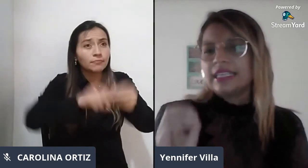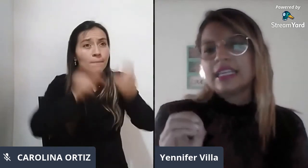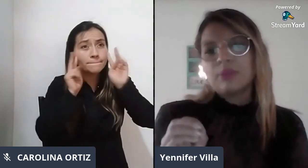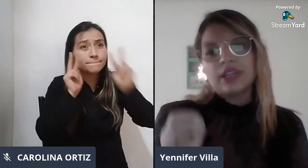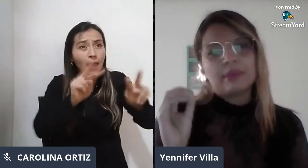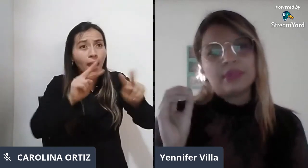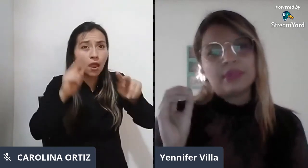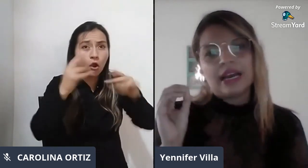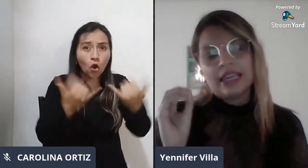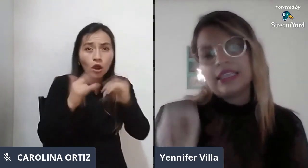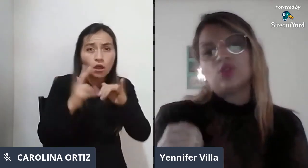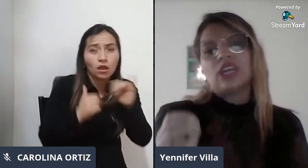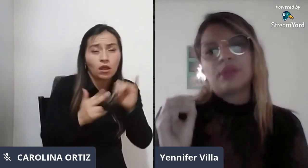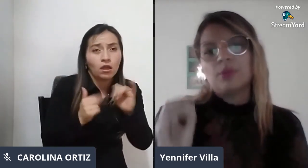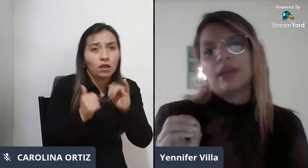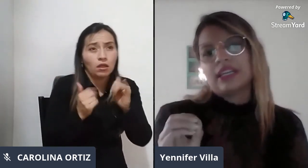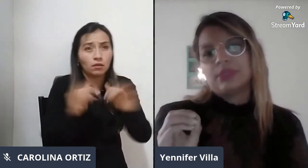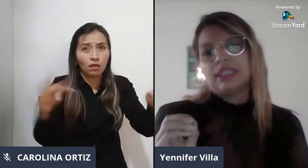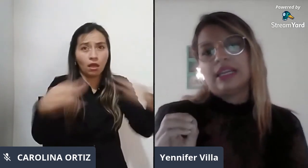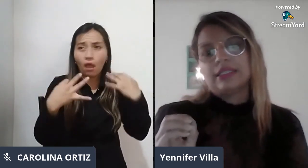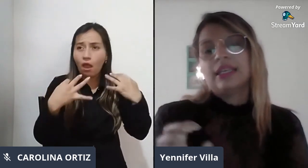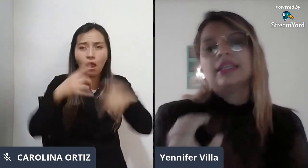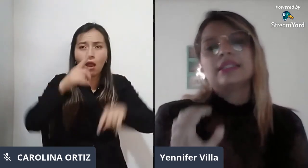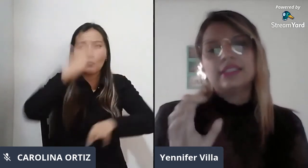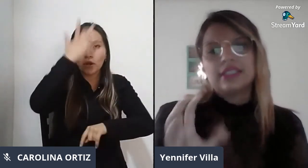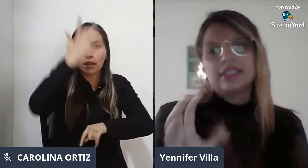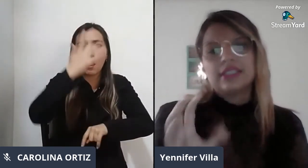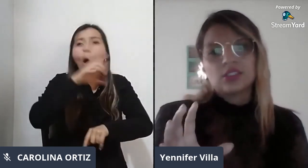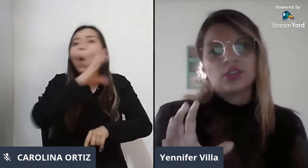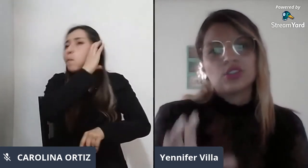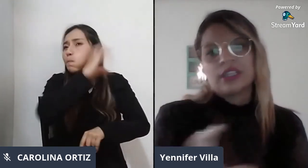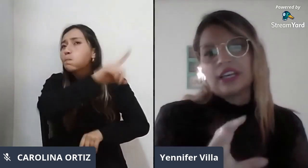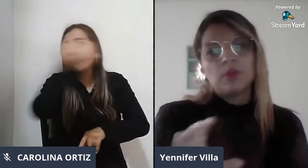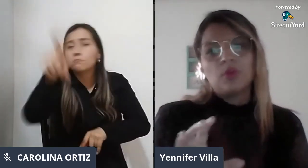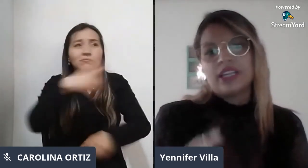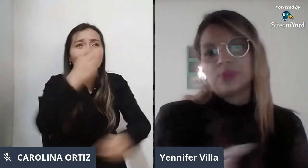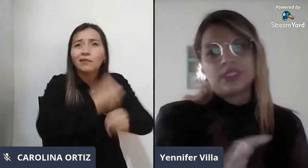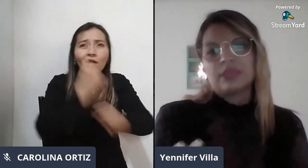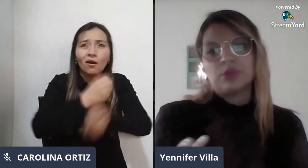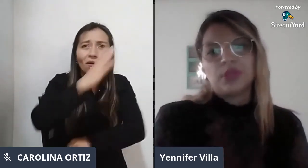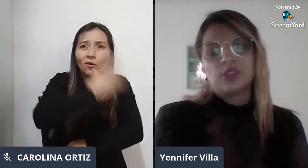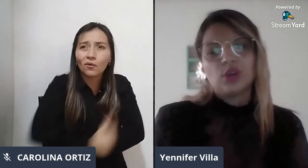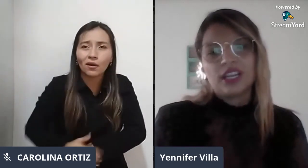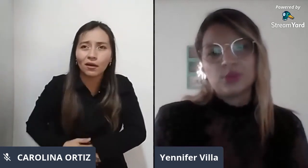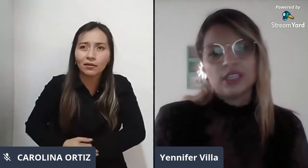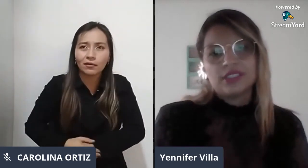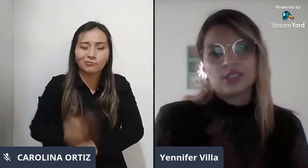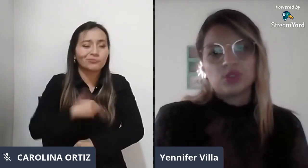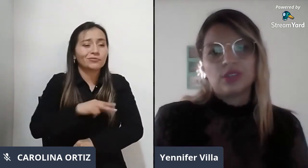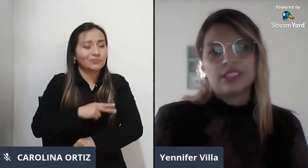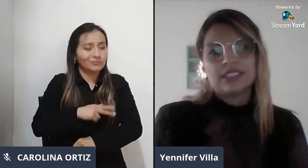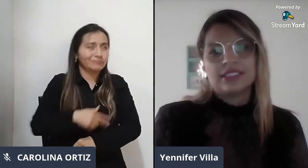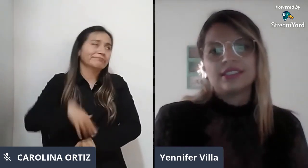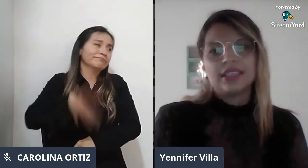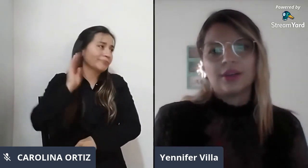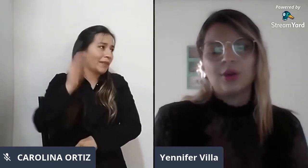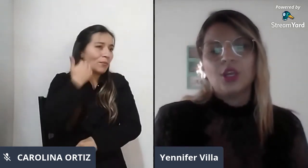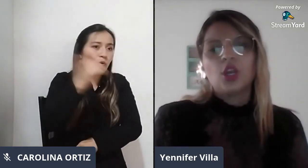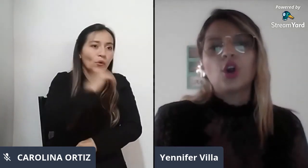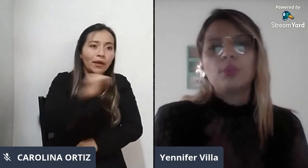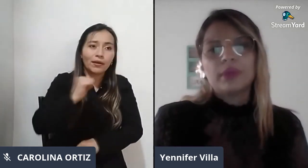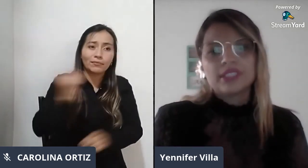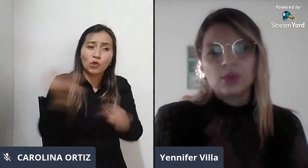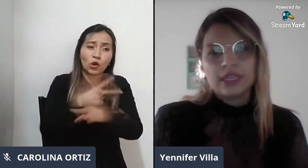ahí quisiera poner la mirada y enunciarme como marcas vitales, sin desconocer que como mujeres pues estamos viviendo todas las violencias posibles en este encierro,